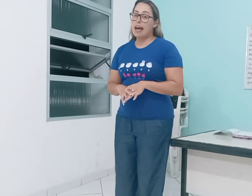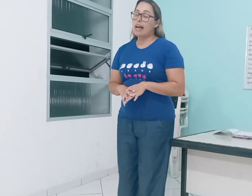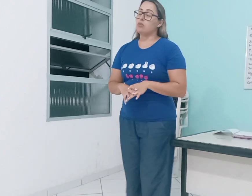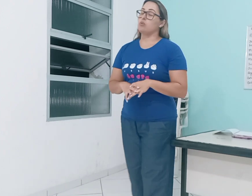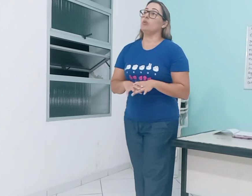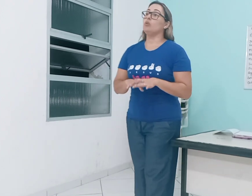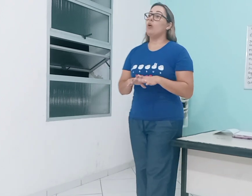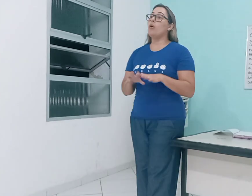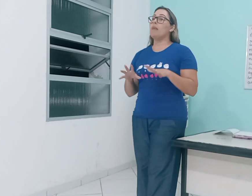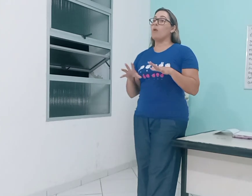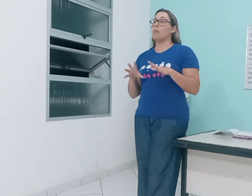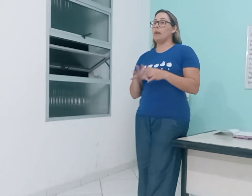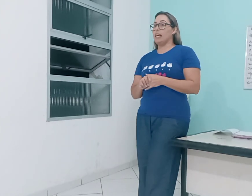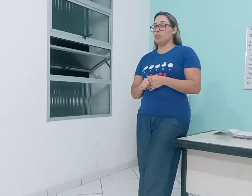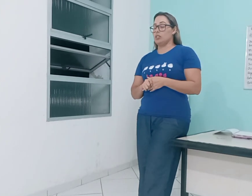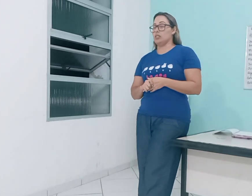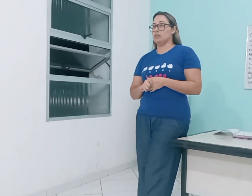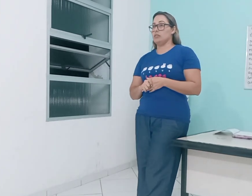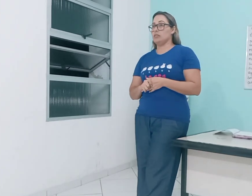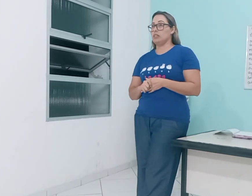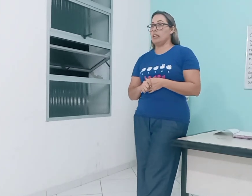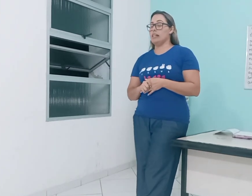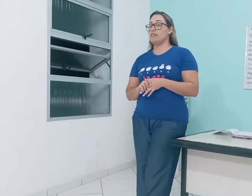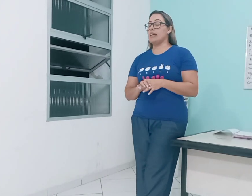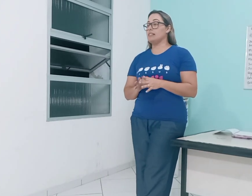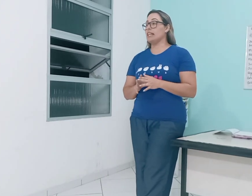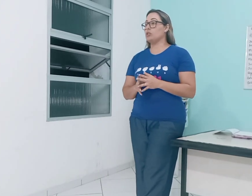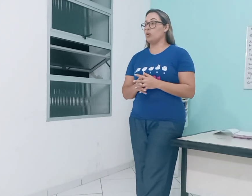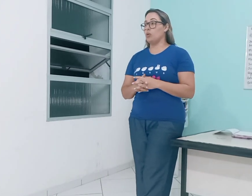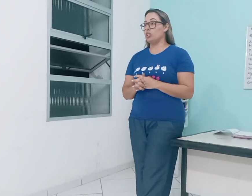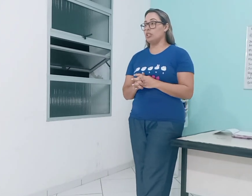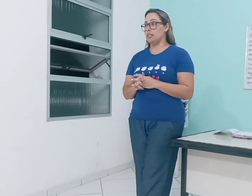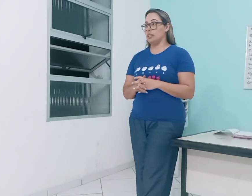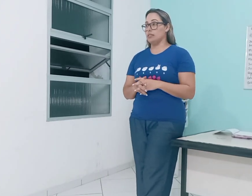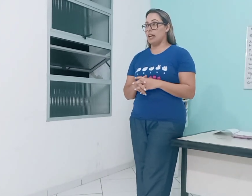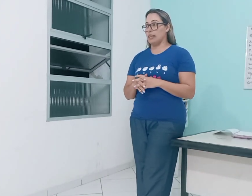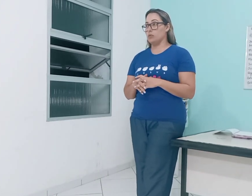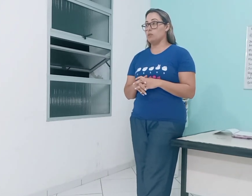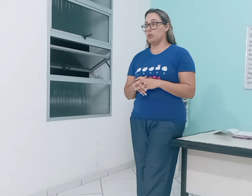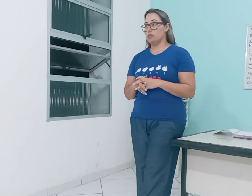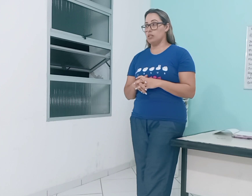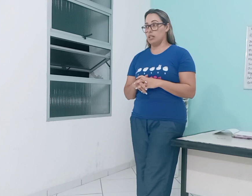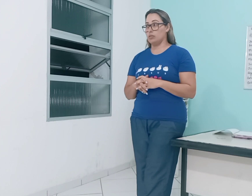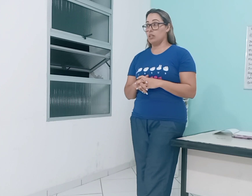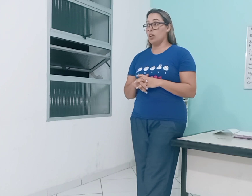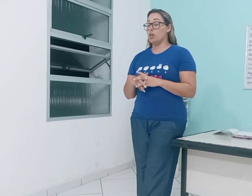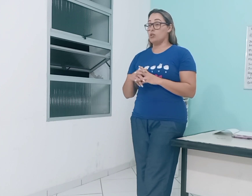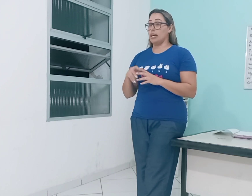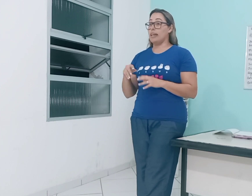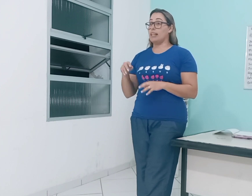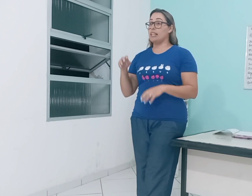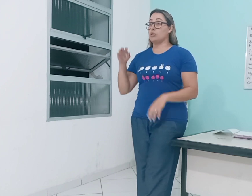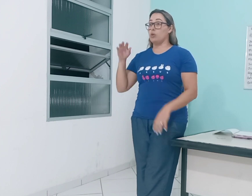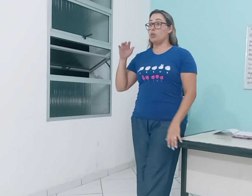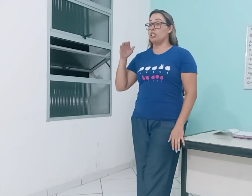Março, normalmente, eles fazem datilologia aqui no Espírito Santo. Só que aquela